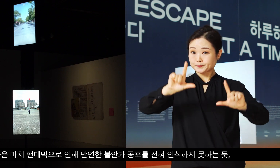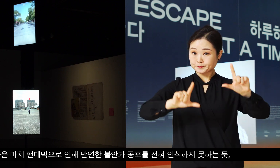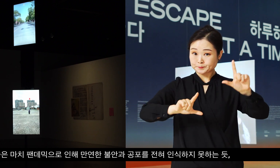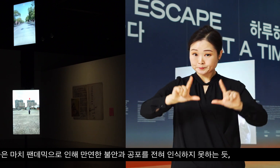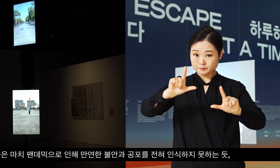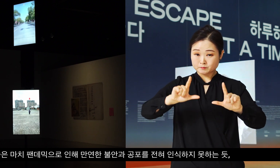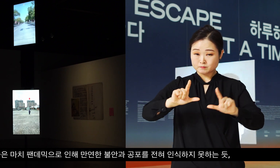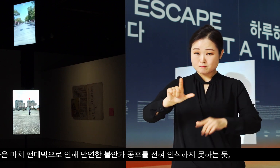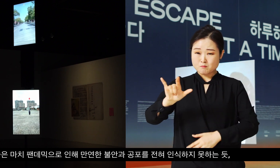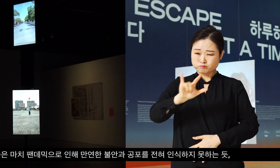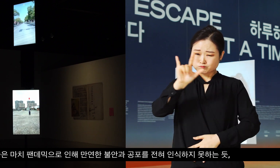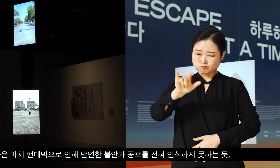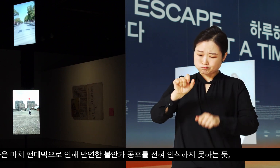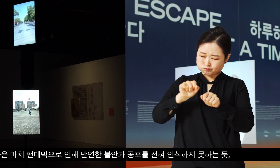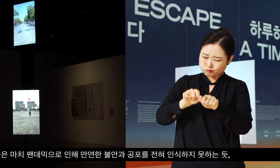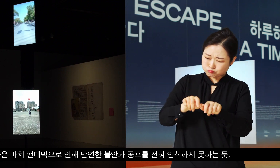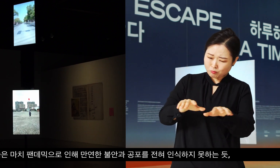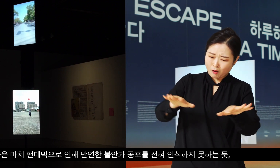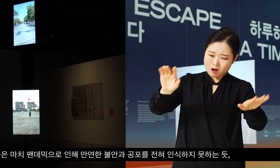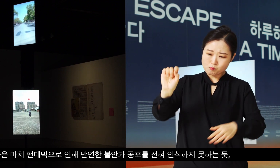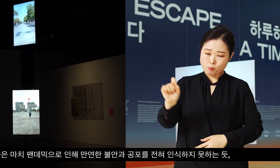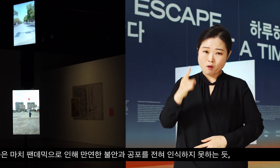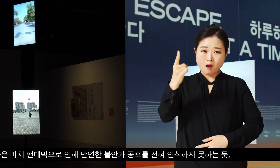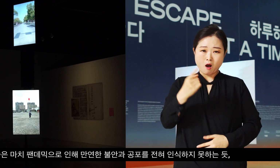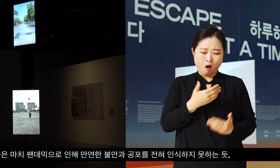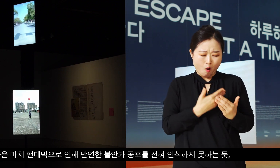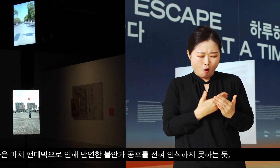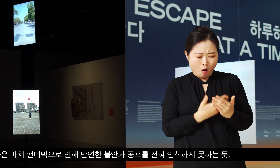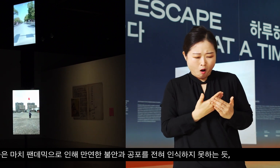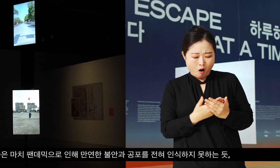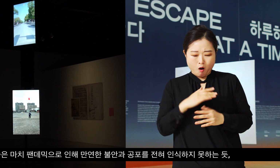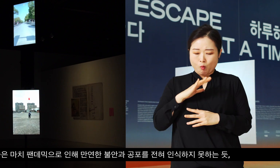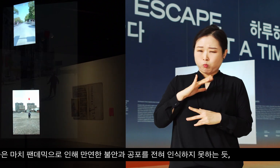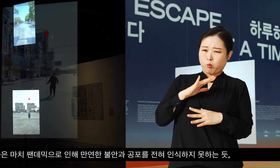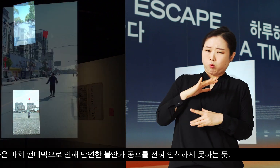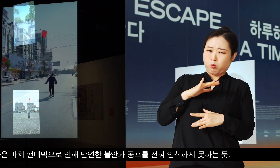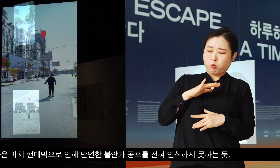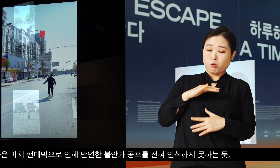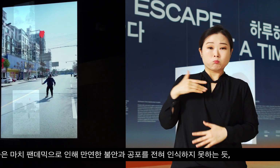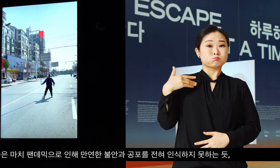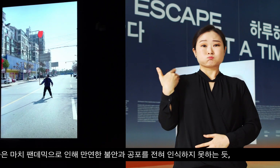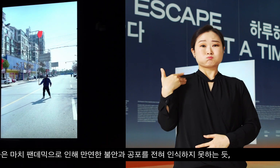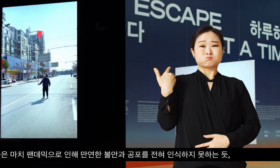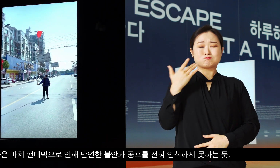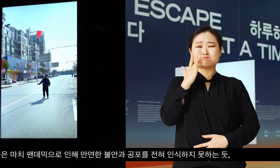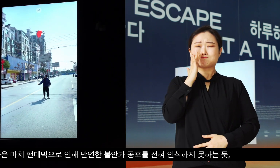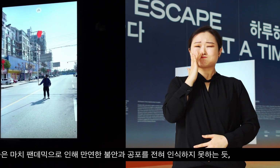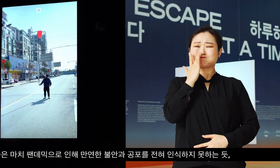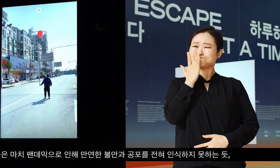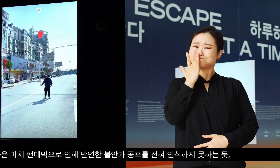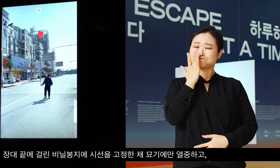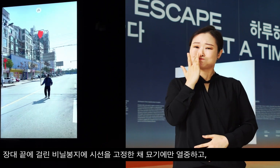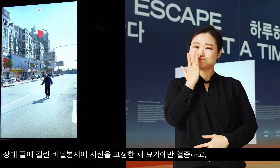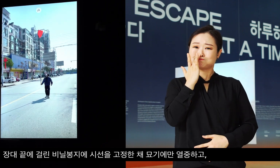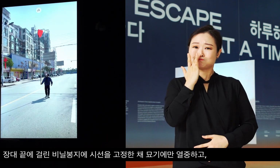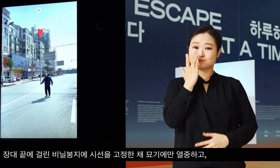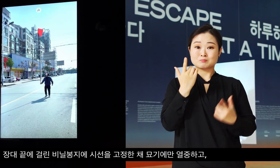팬데믹으로 인해 만연한 불안과 공포를 전혀 인식하지 못하는 듯 장대 끝에